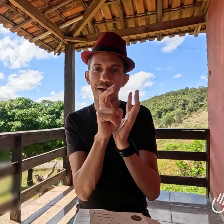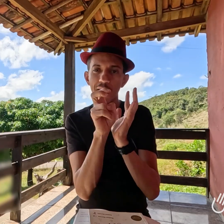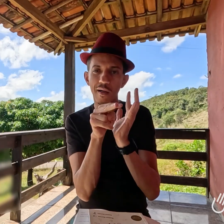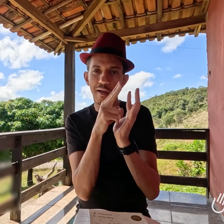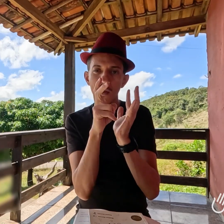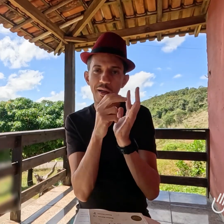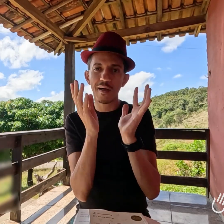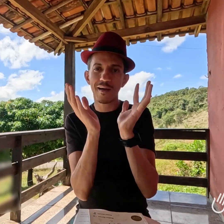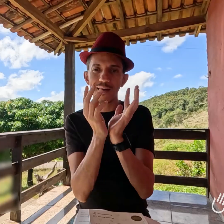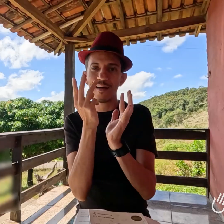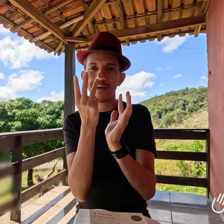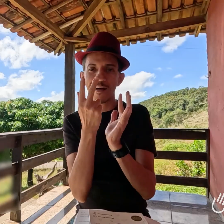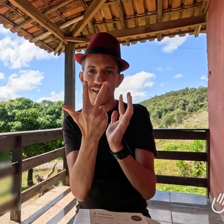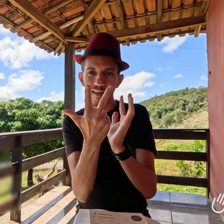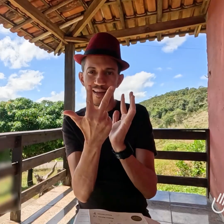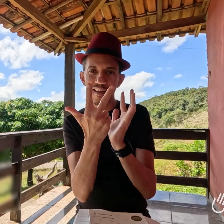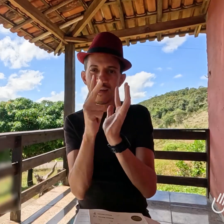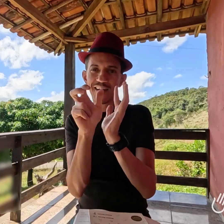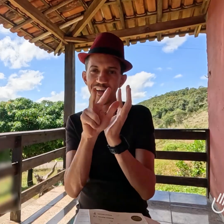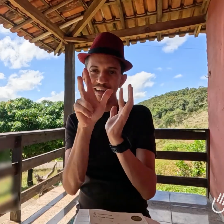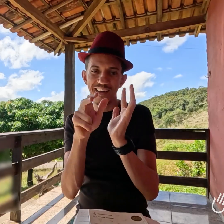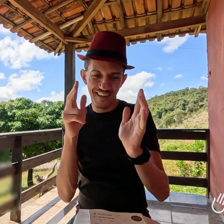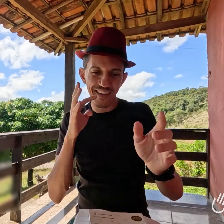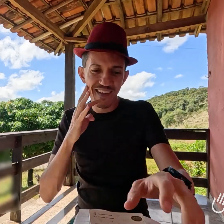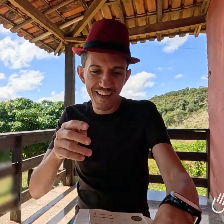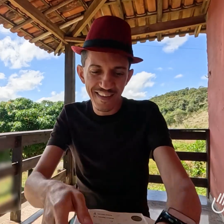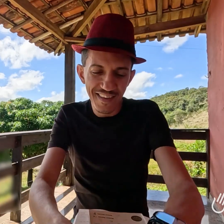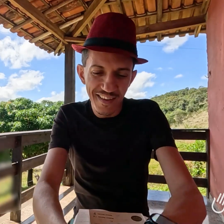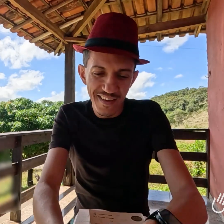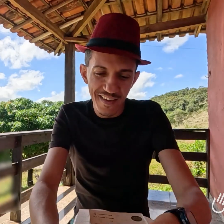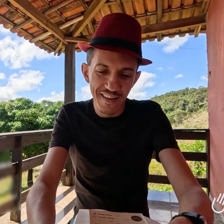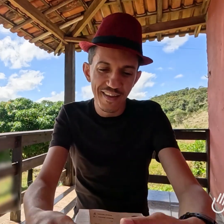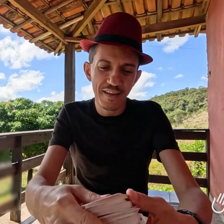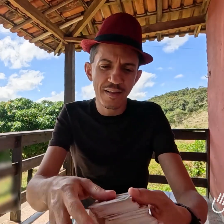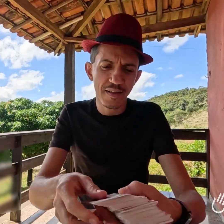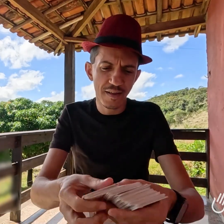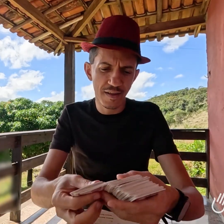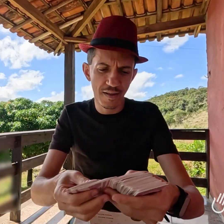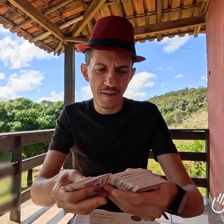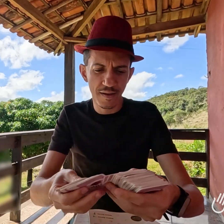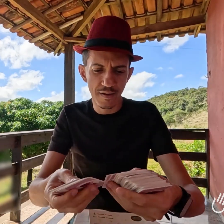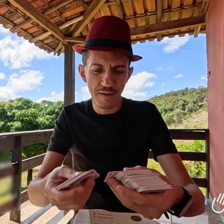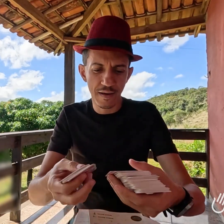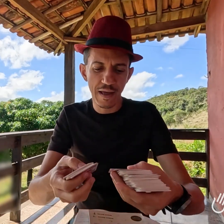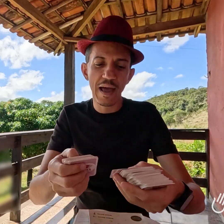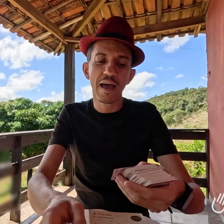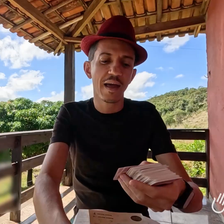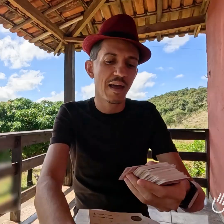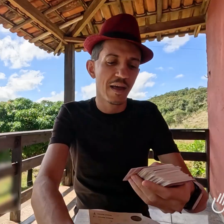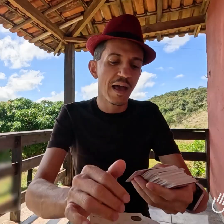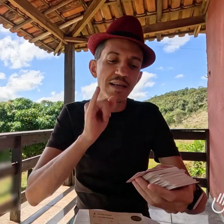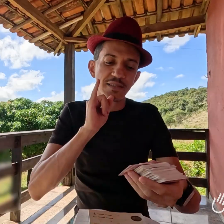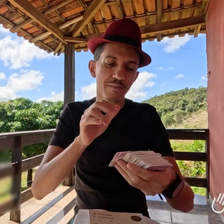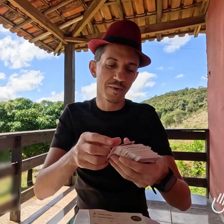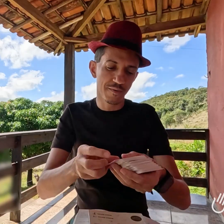sinais. Configurações feitas com o dedo indicador, com o dedo indicador e o médio, com o polegar indicador e médio, e assim por diante. Por